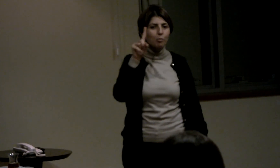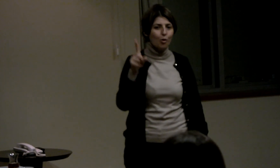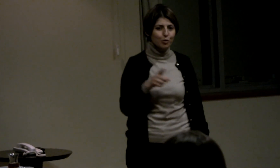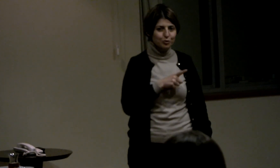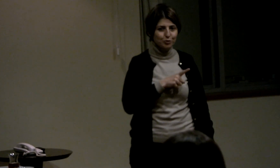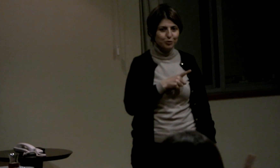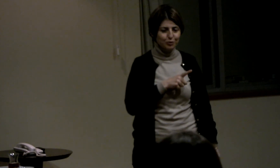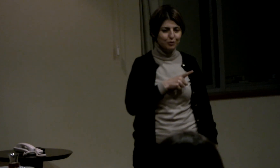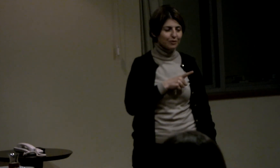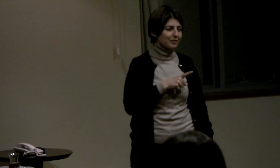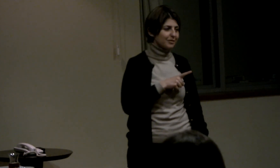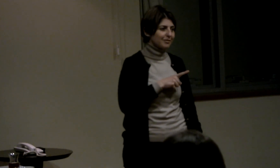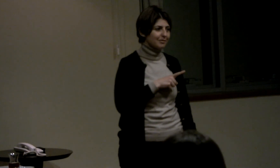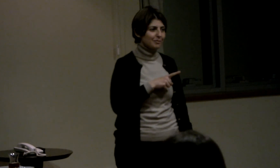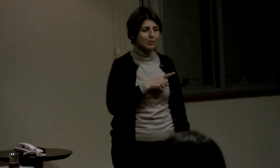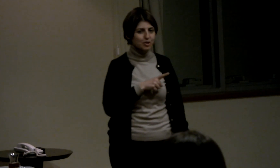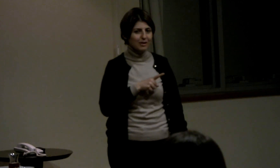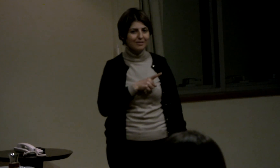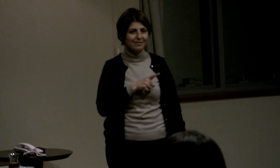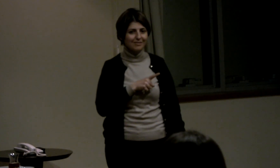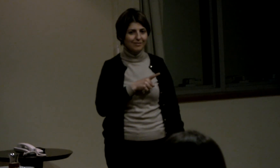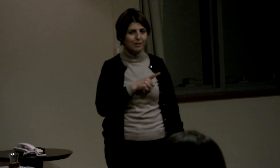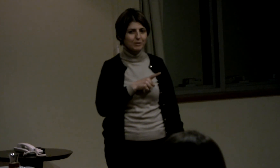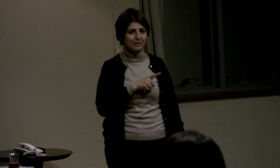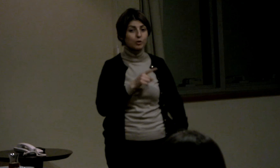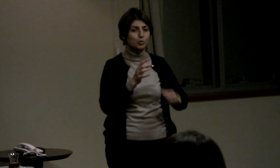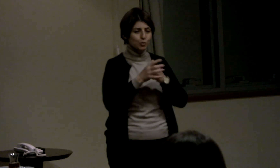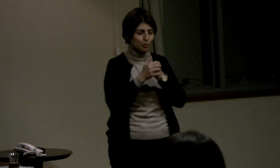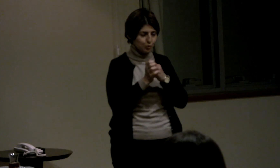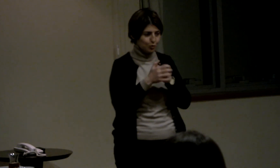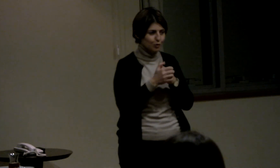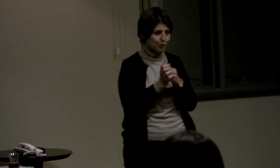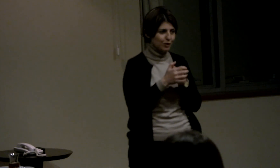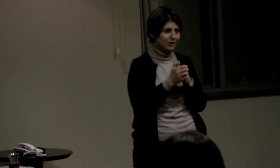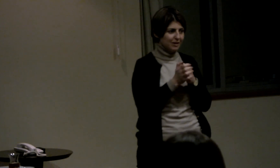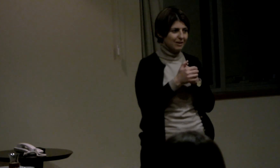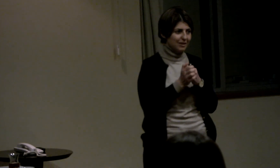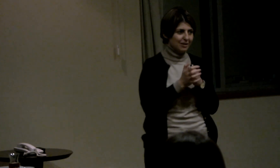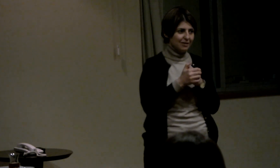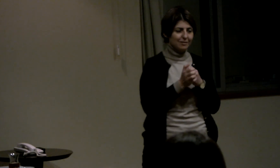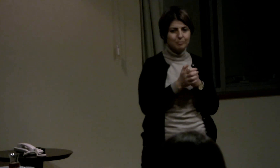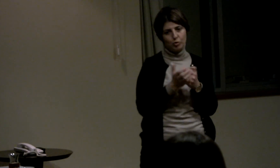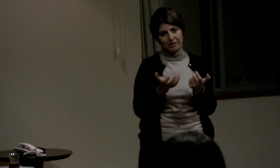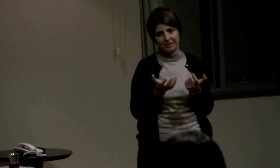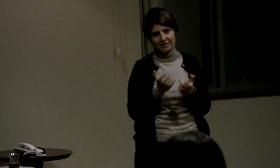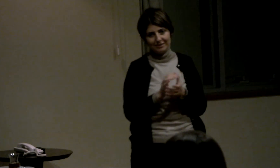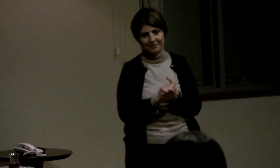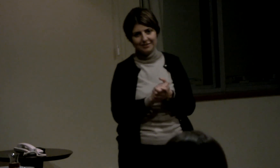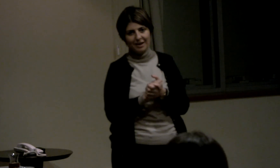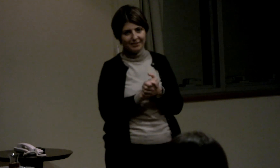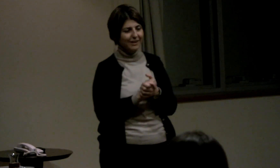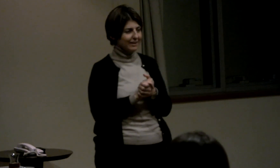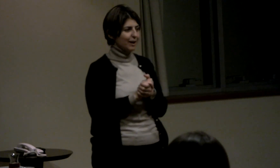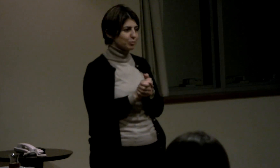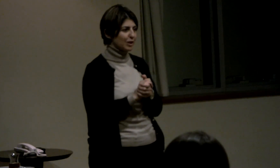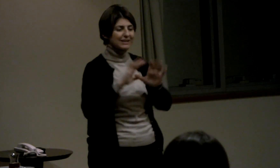mor, başka? Hangi? Turuncu. Bu kadar. Analizler bunlar